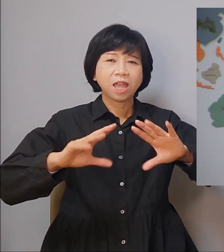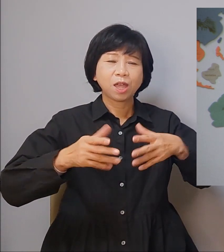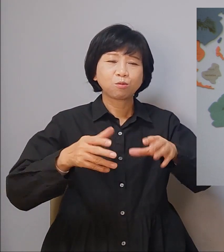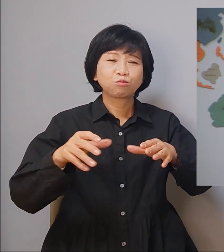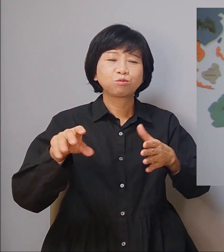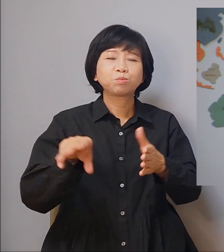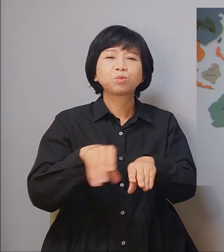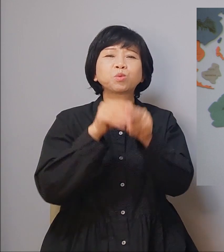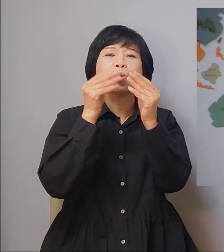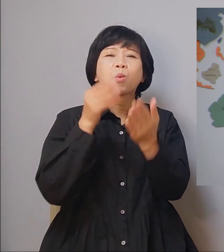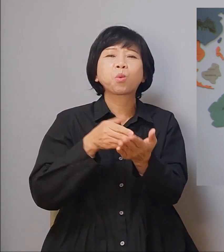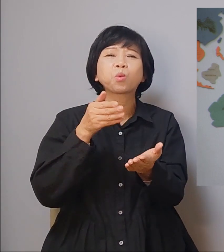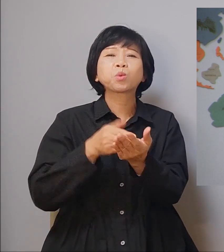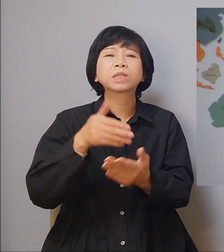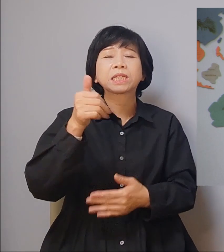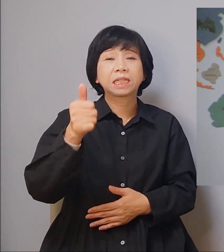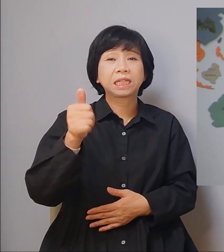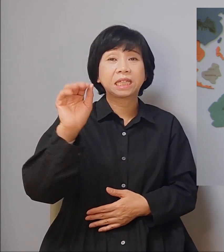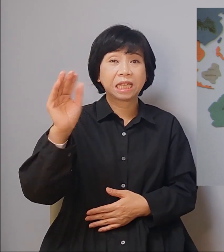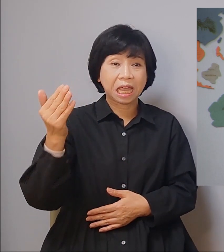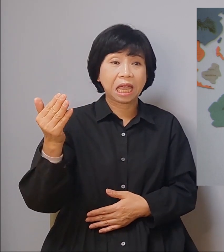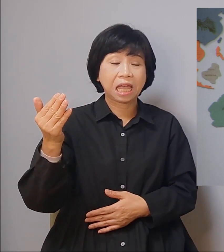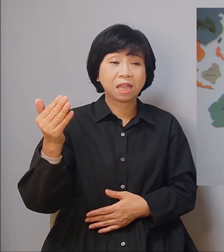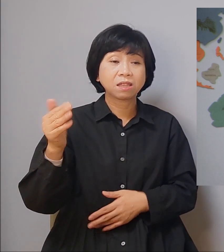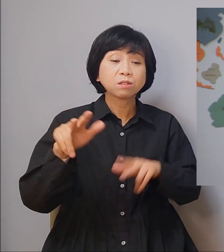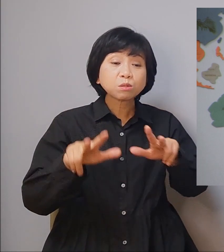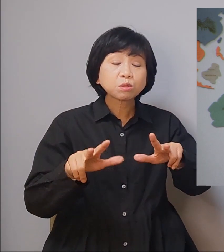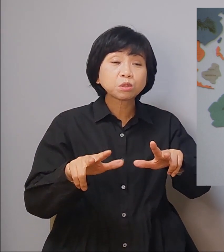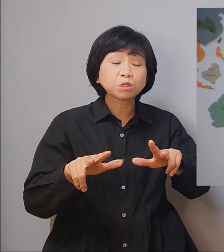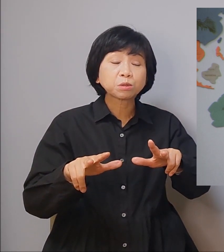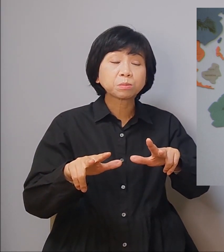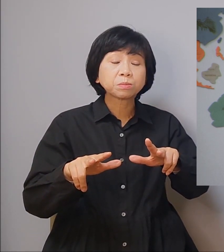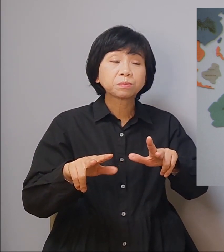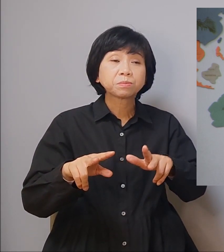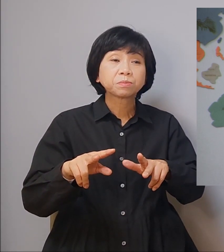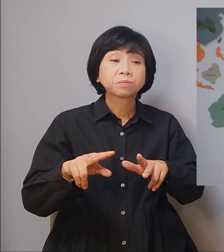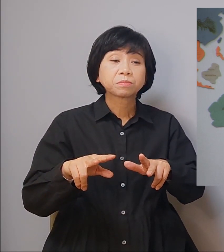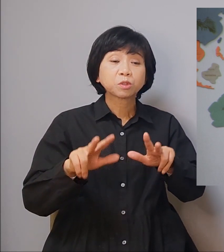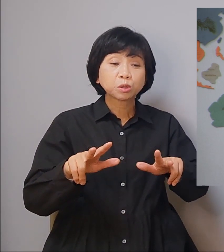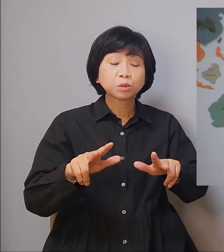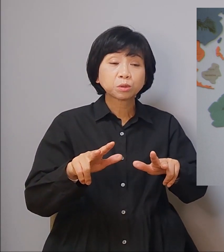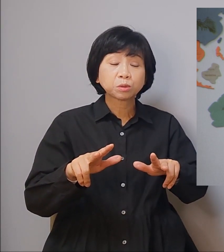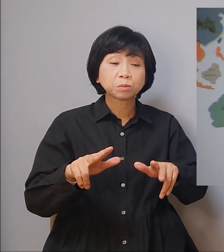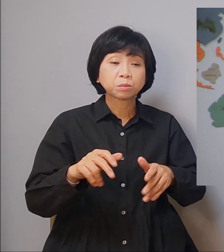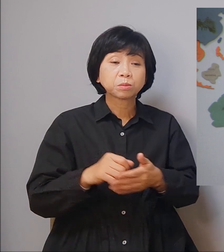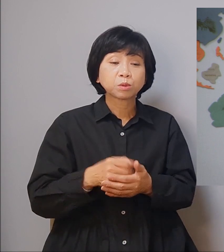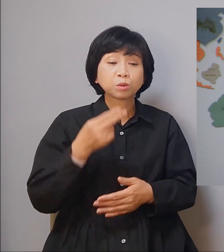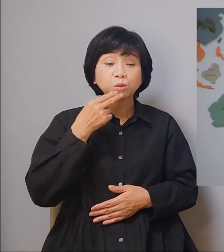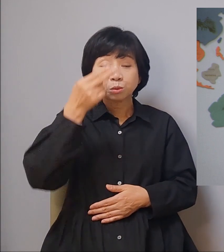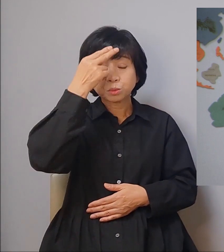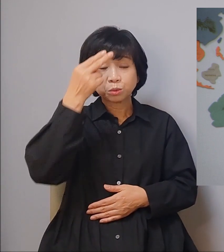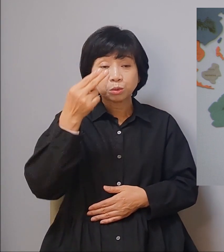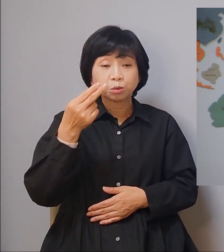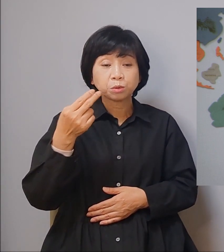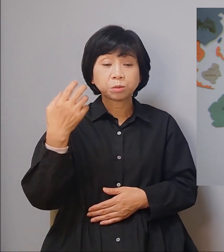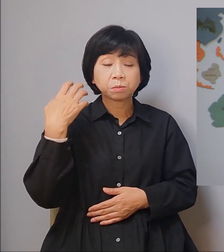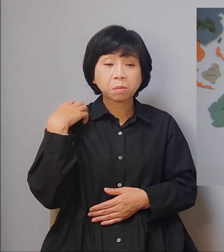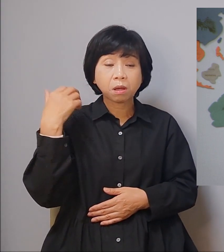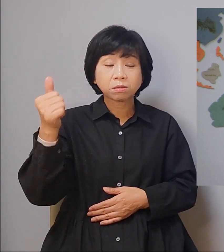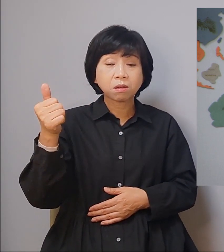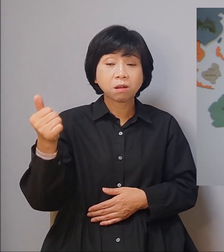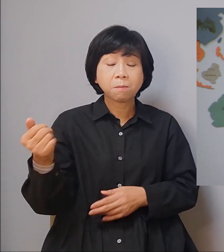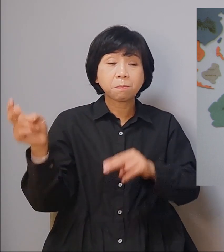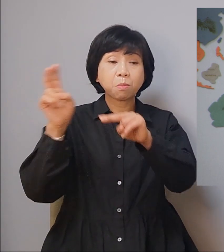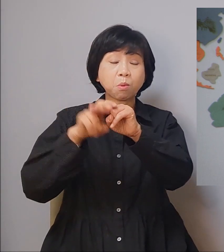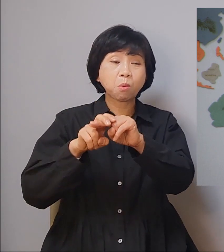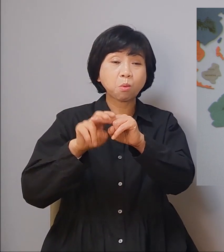때문에, 그런데 지금 요셉의 심정은 어떻겠냐고요. 술 맡은 관원장이 바로 복직되고 난 이후에 다음 주가 될까?